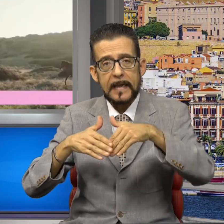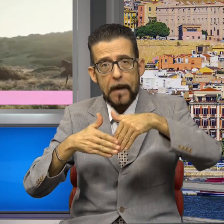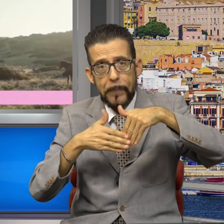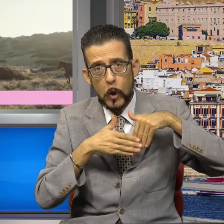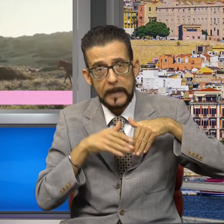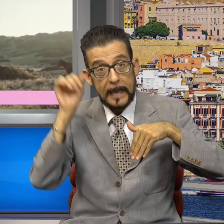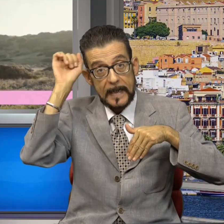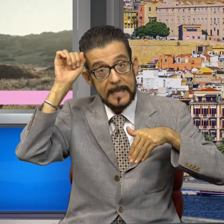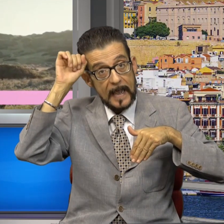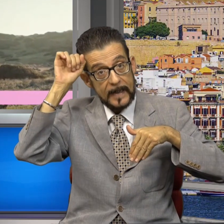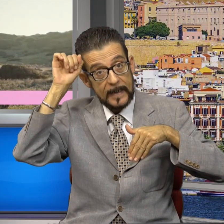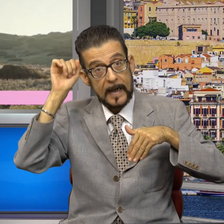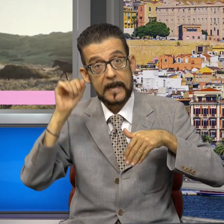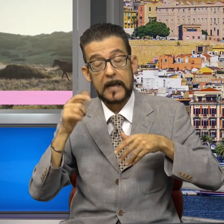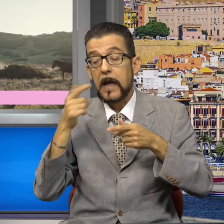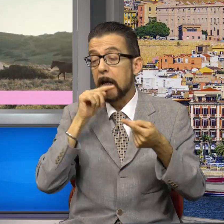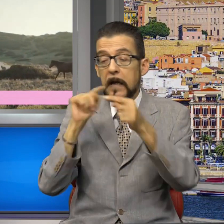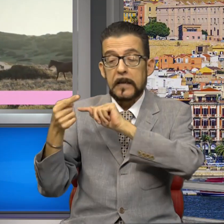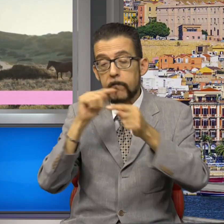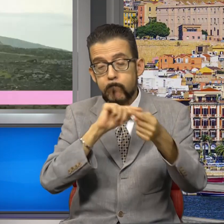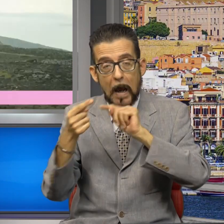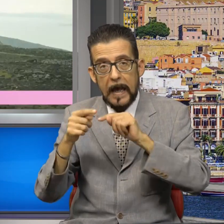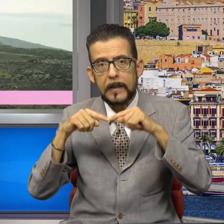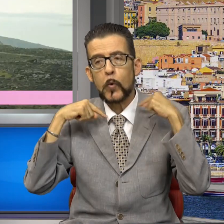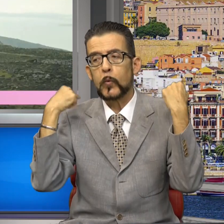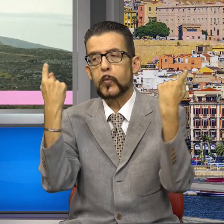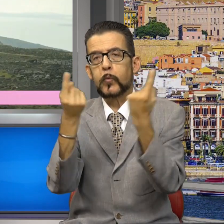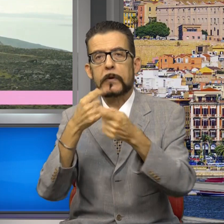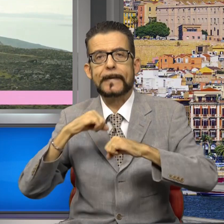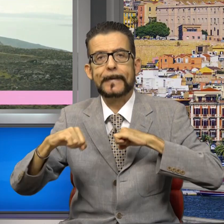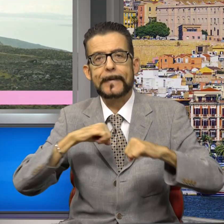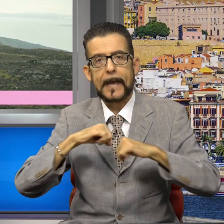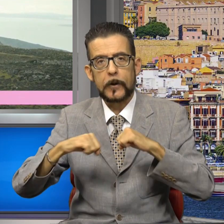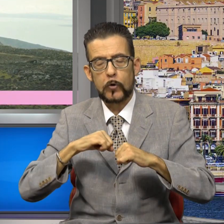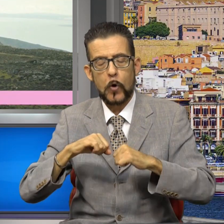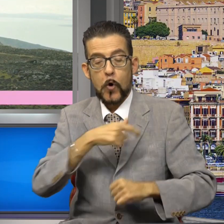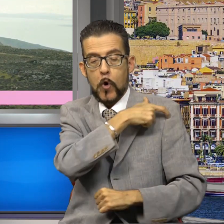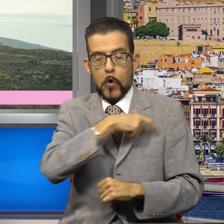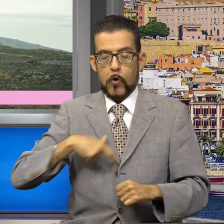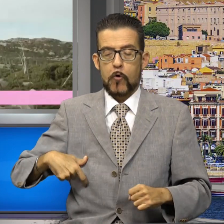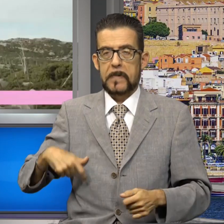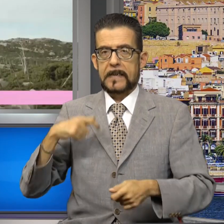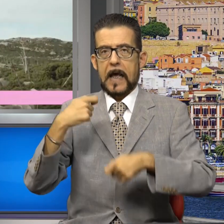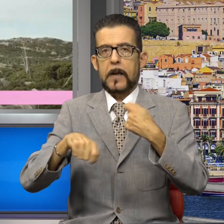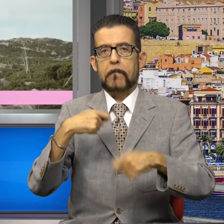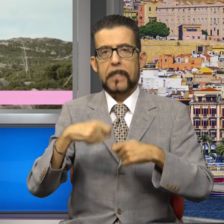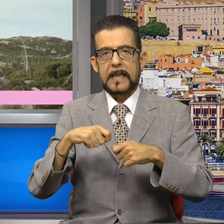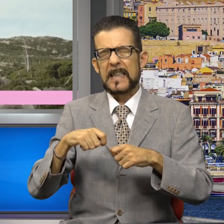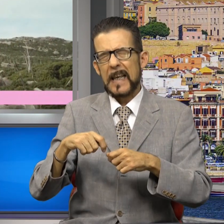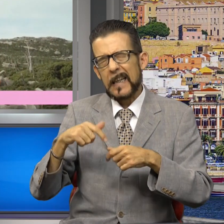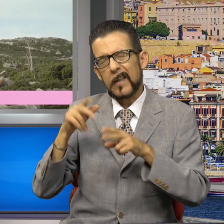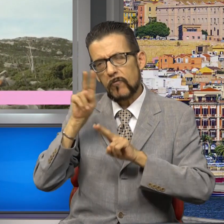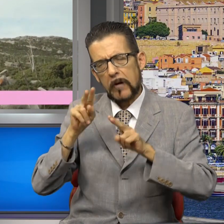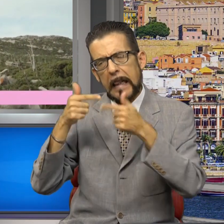importante perché da un dibattito tra tutti i direttori e i commissari e i presidenti abbiamo ritenuto di doverlo aggiornare per dare sempre più forza alla rete